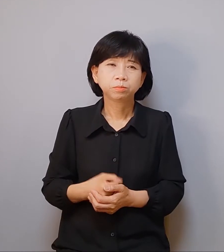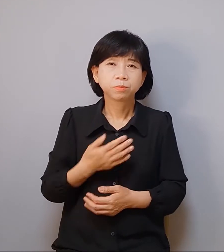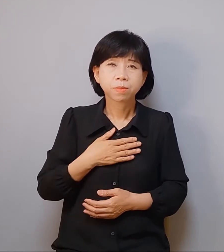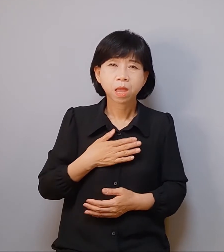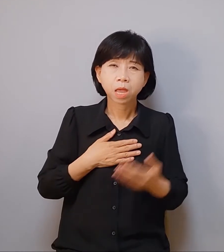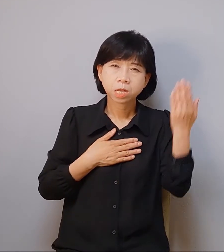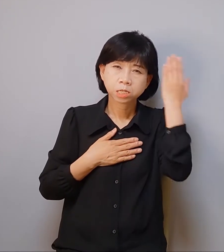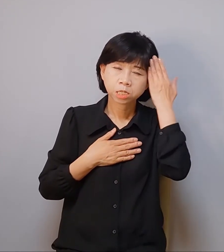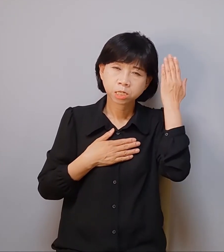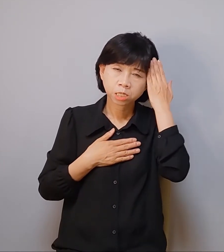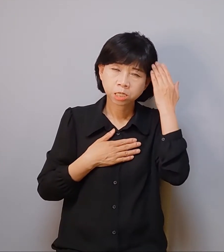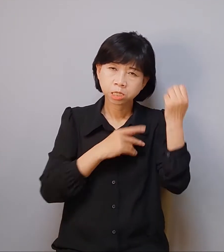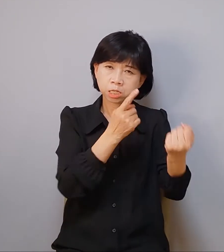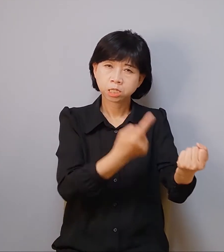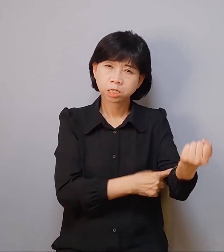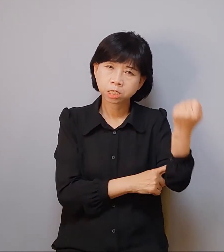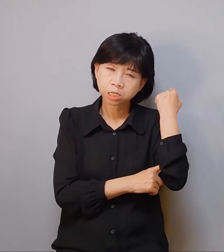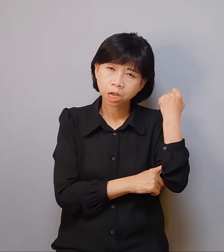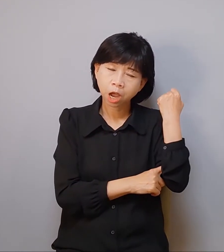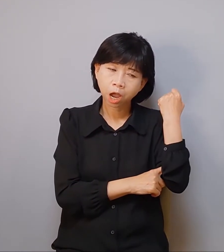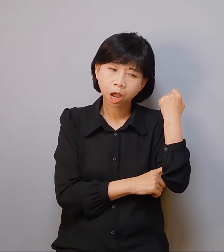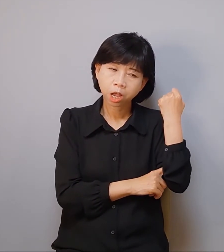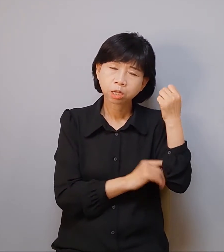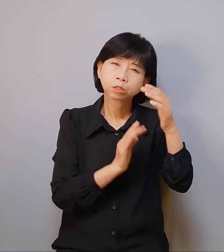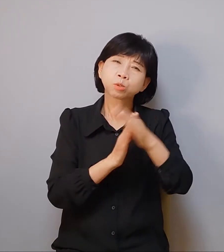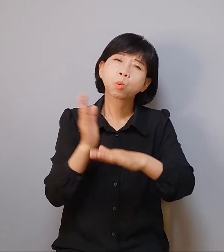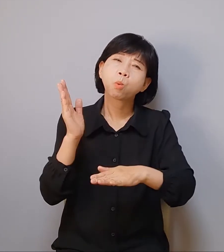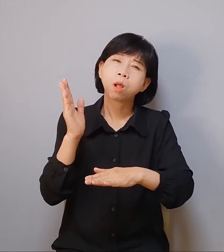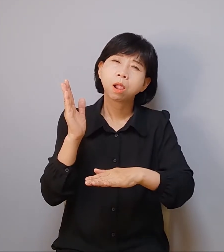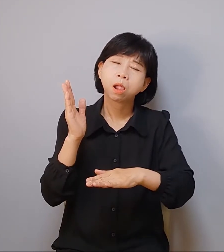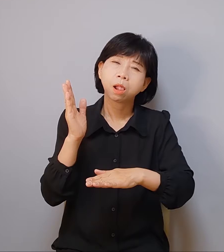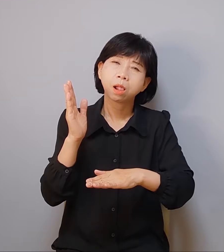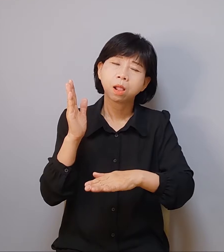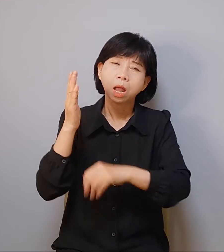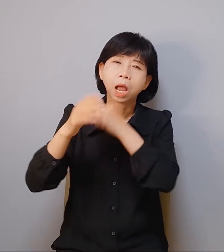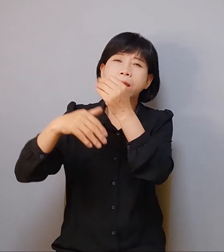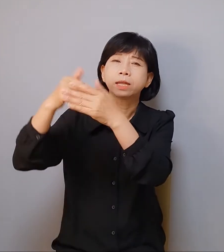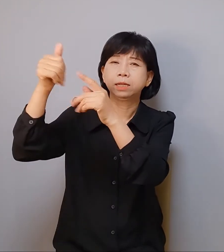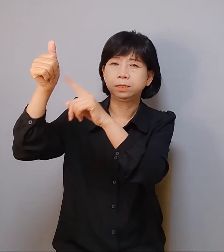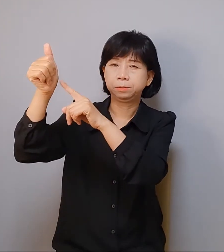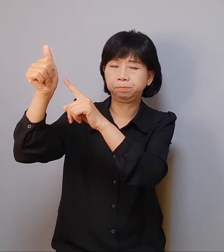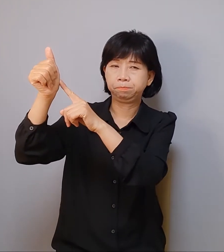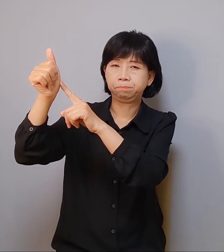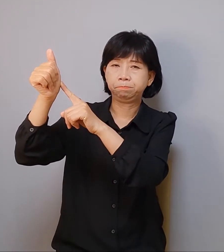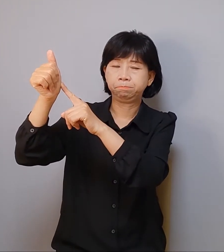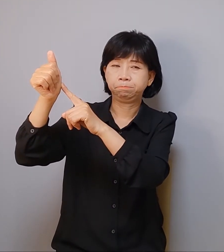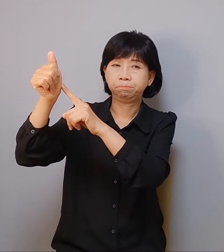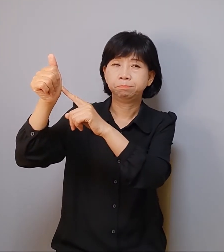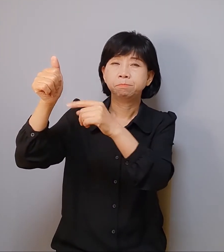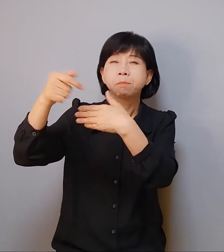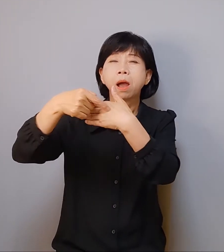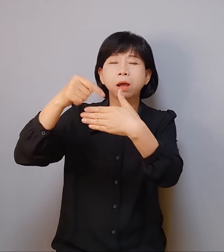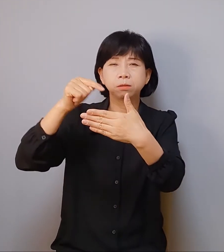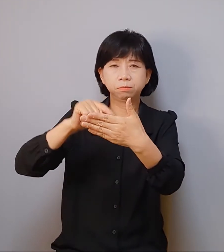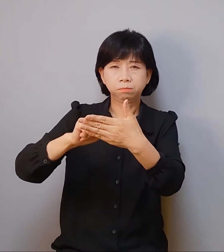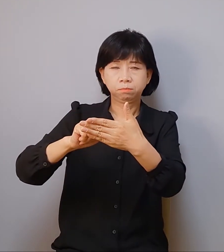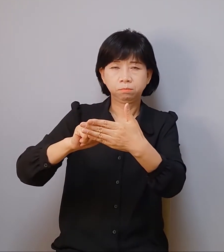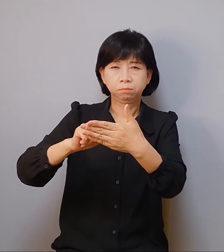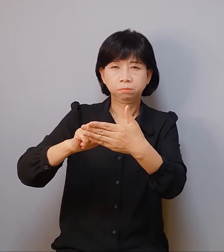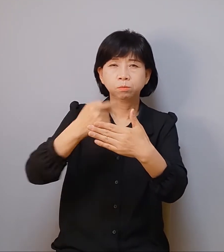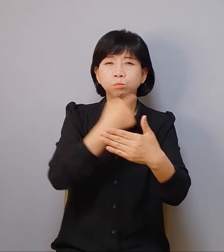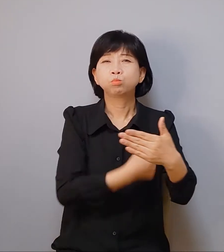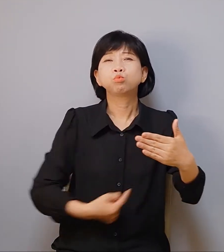능력, 내 이해를 뛰어넘어서 역사하신 하나님의 마음, 그 하나님의 품을 우리가 알아야 될